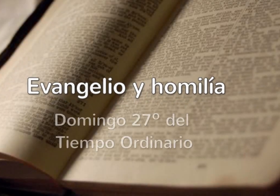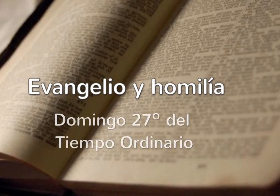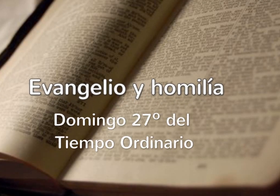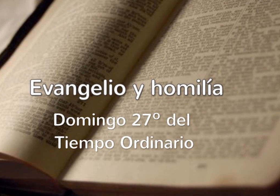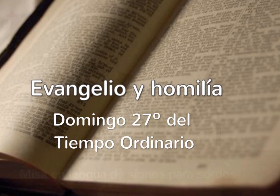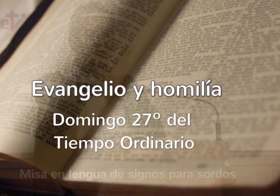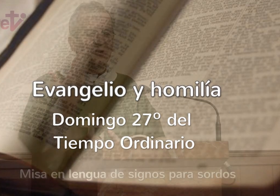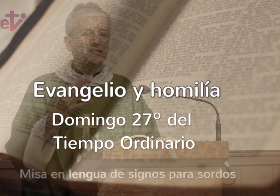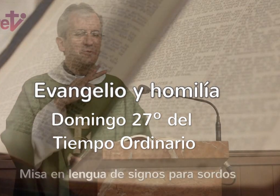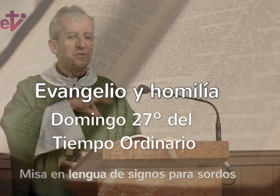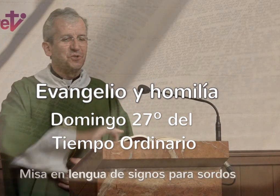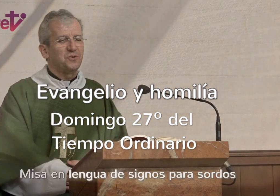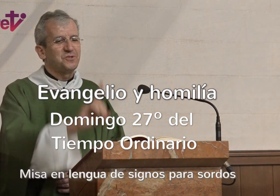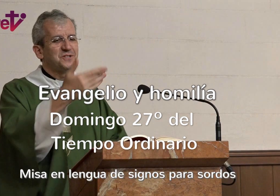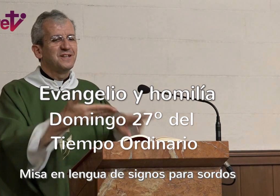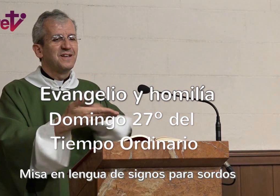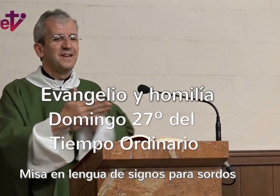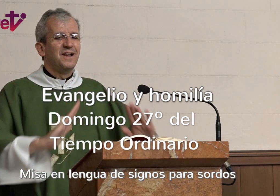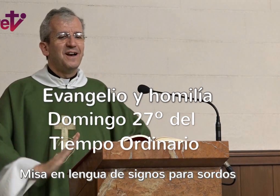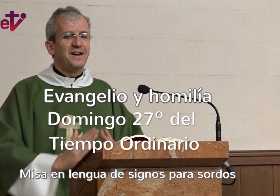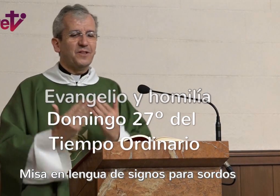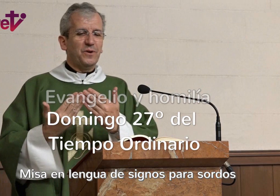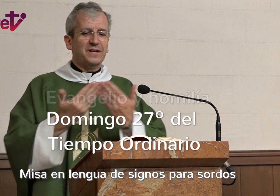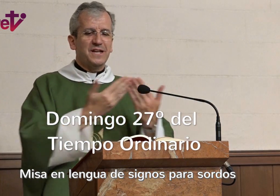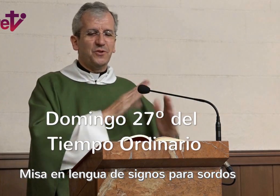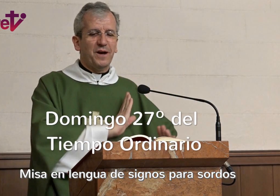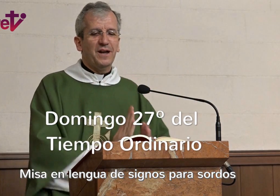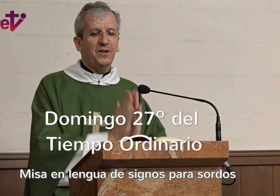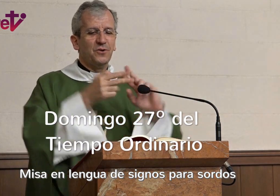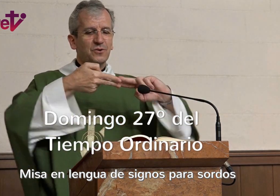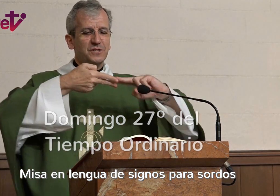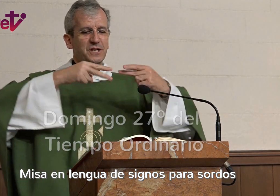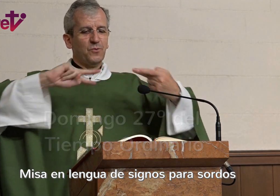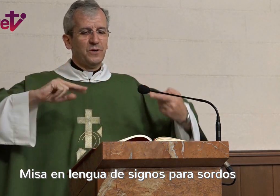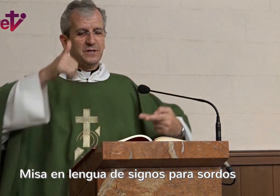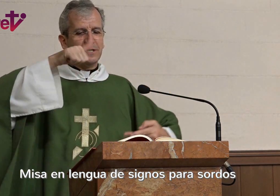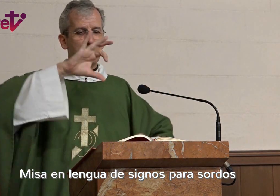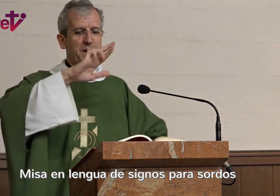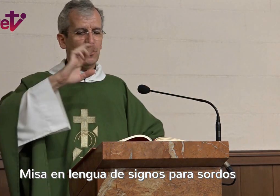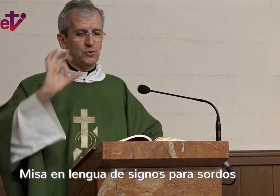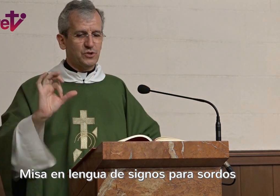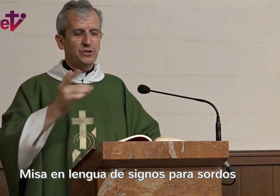O Señor este con vosotros Lectura do Santo Evangelio Según San Marcos